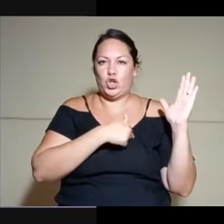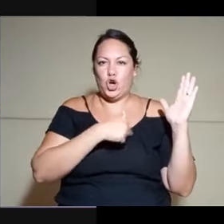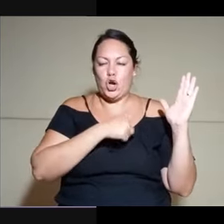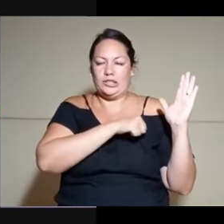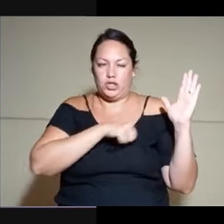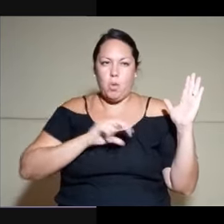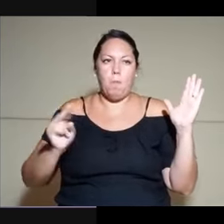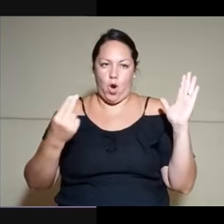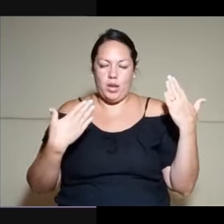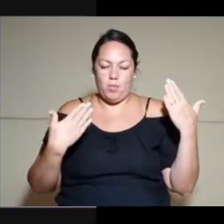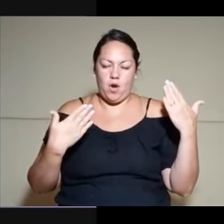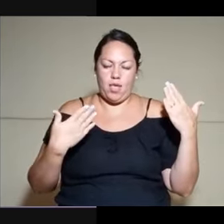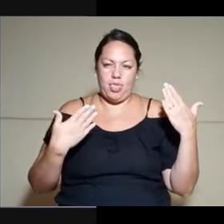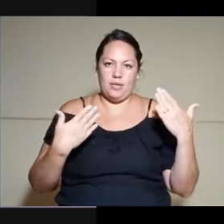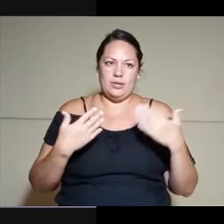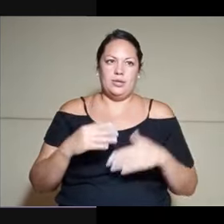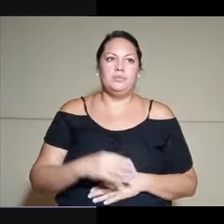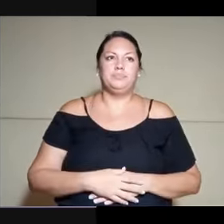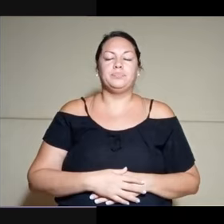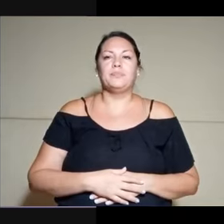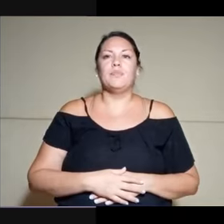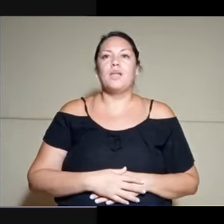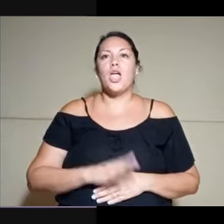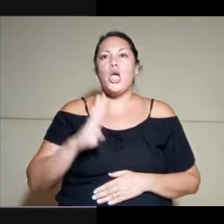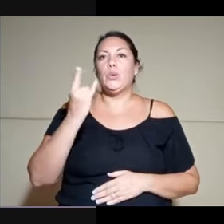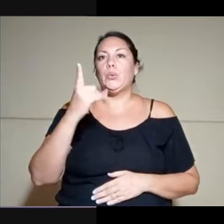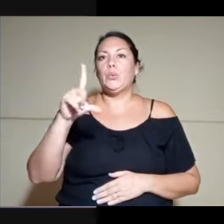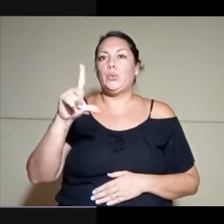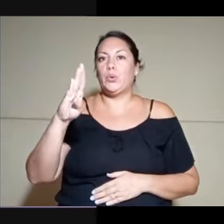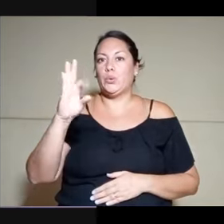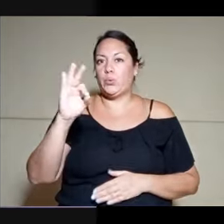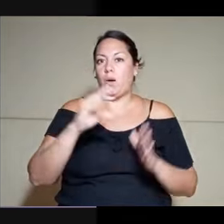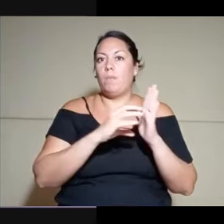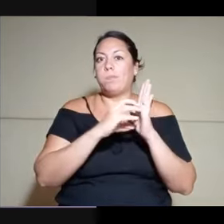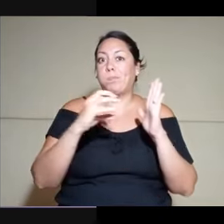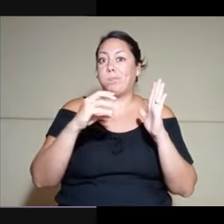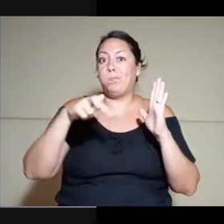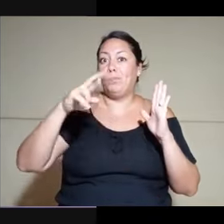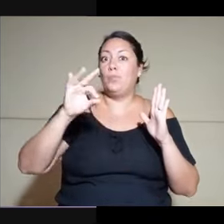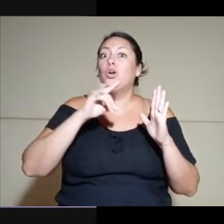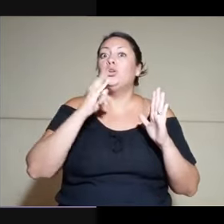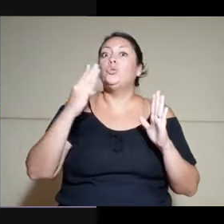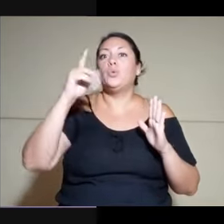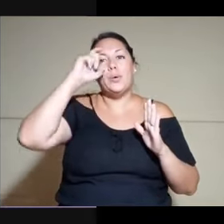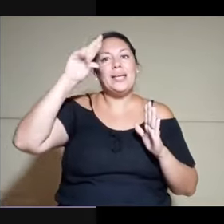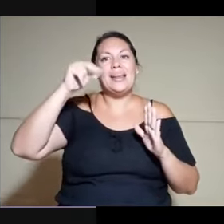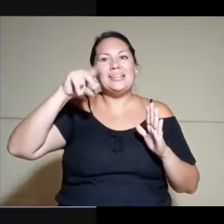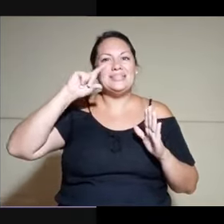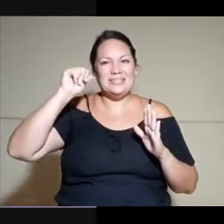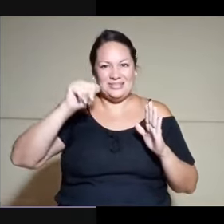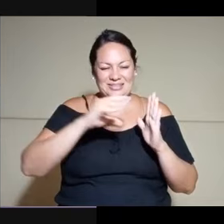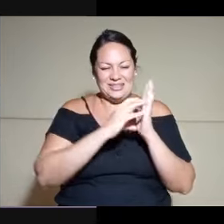parálisis del centro respiratorio, la parálisis del centro cardiovascular, nos produce la muerte. A nivel